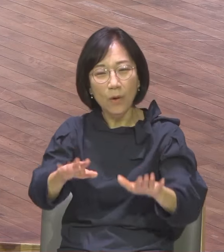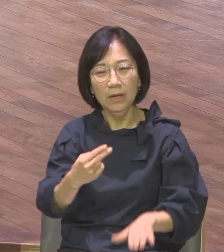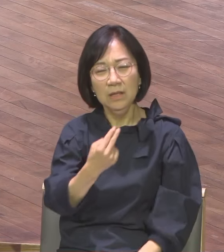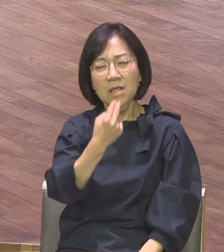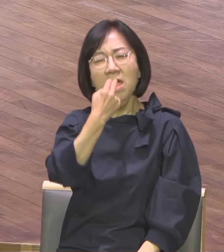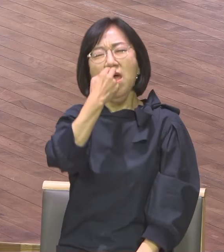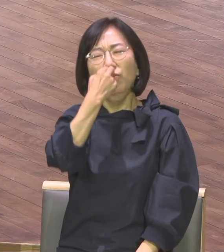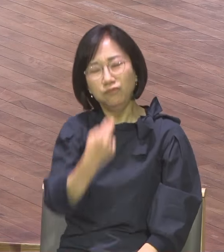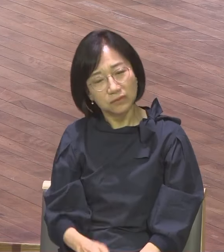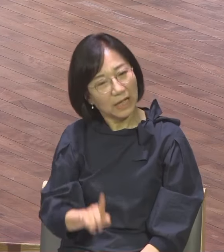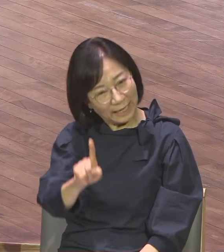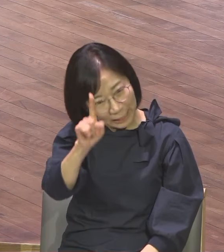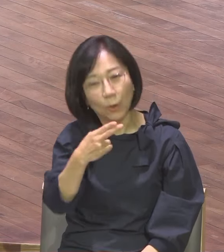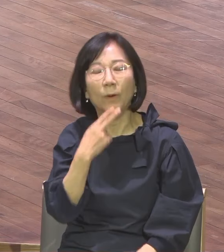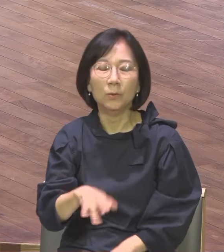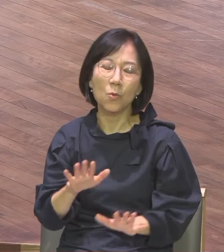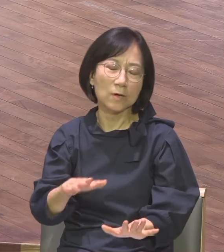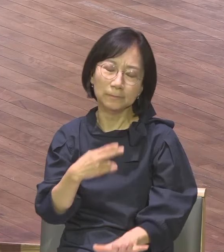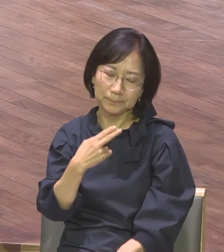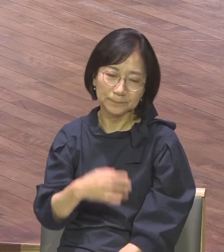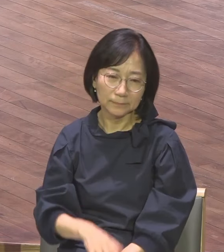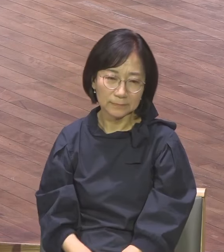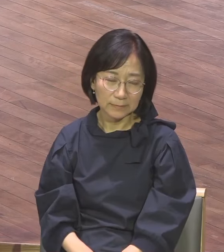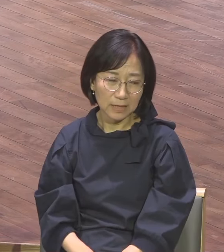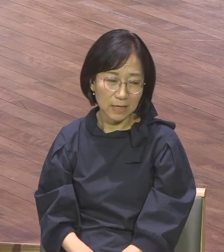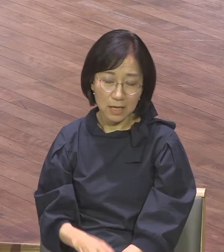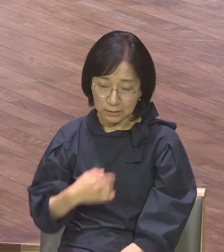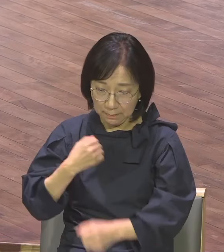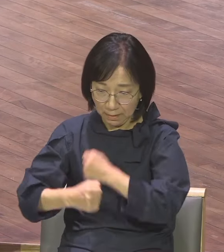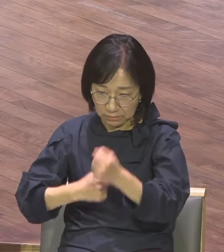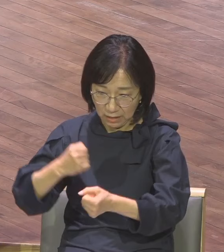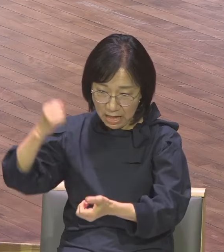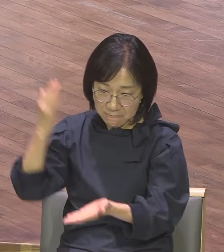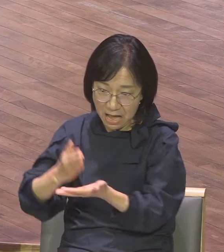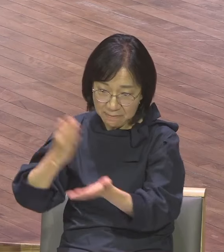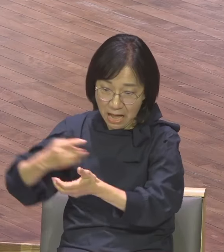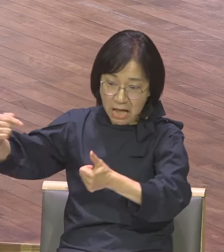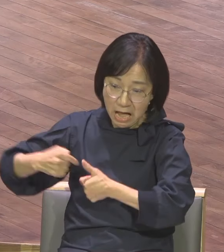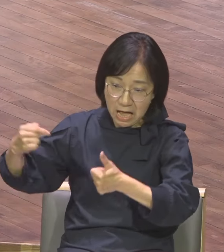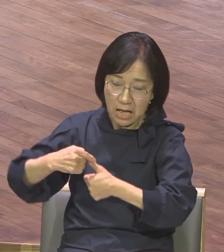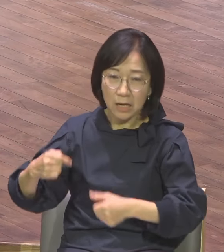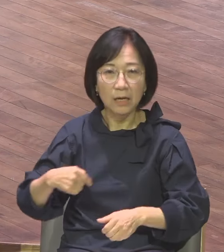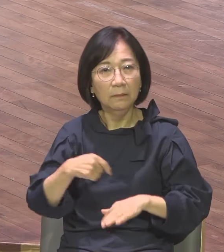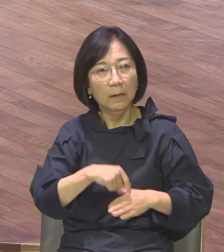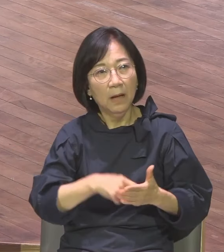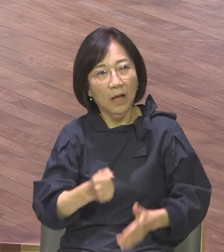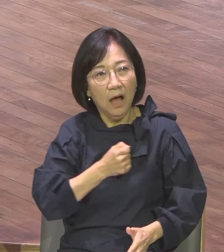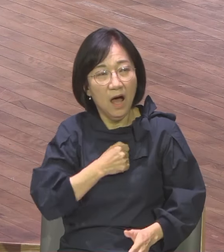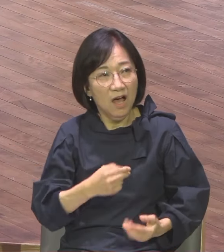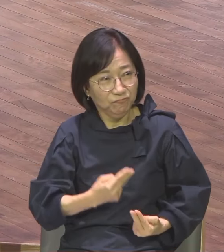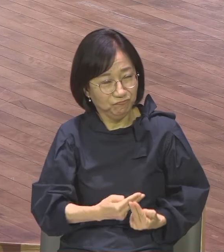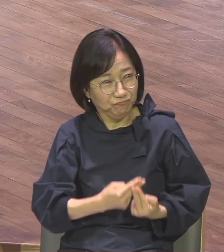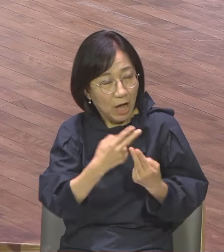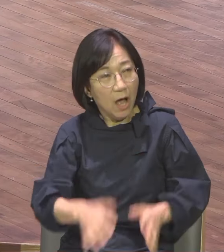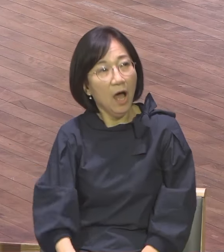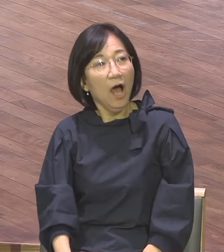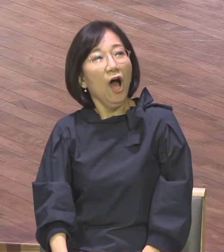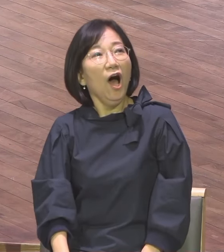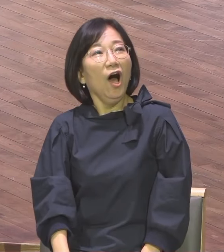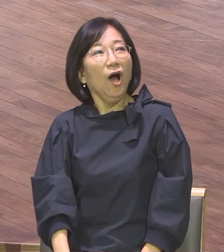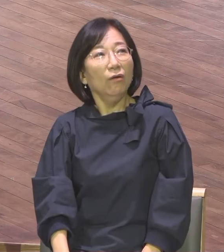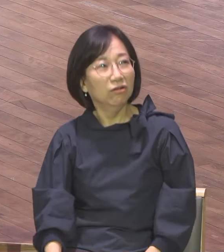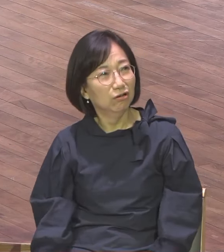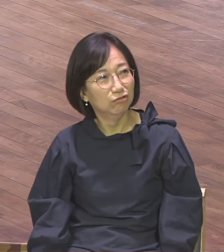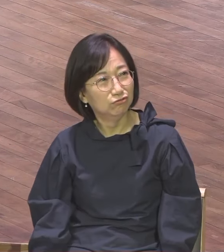이거를 할 것을 못하고 할 말을 못하고 마음대로 못하니까 나도 모르게 내 속에서 푹푹 한숨이 나온 거예요.